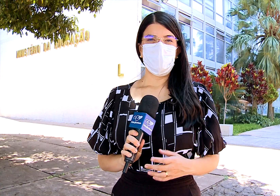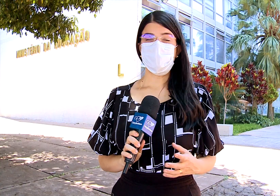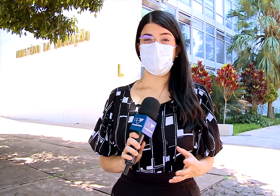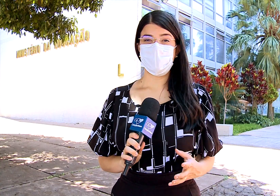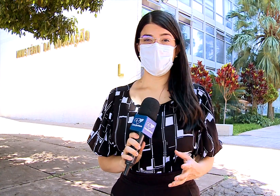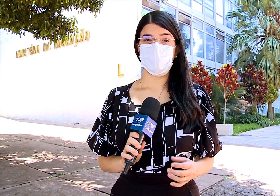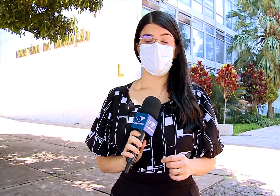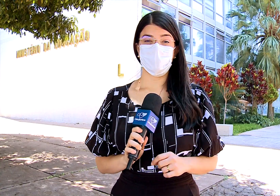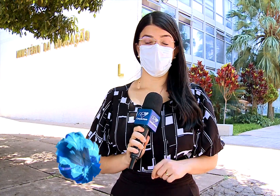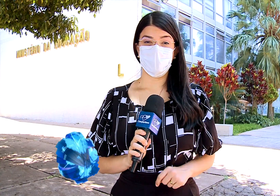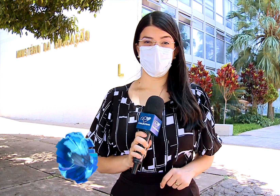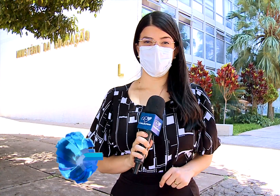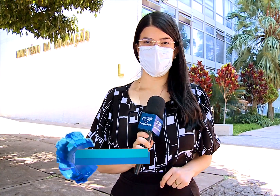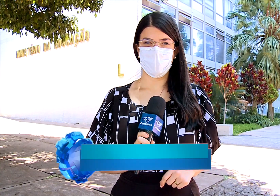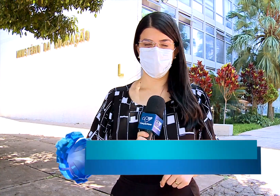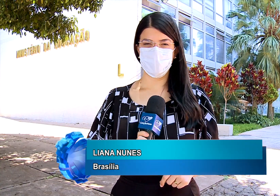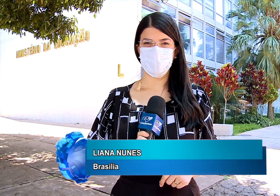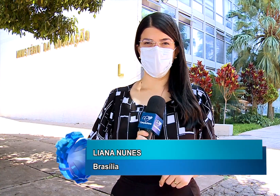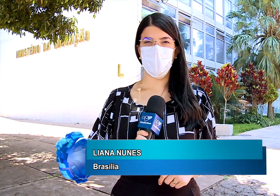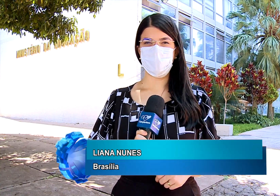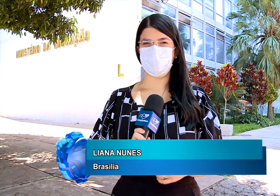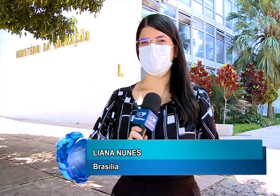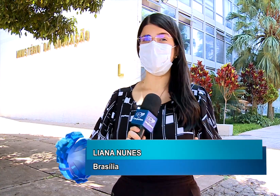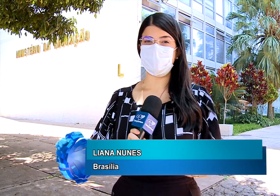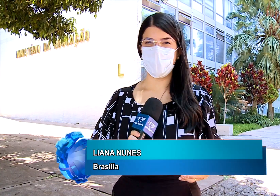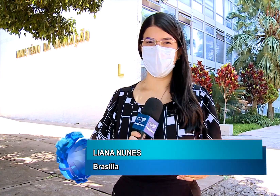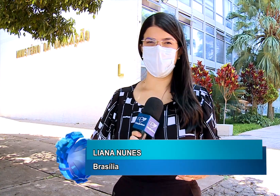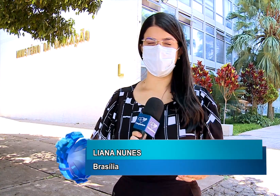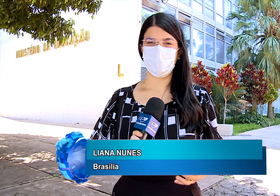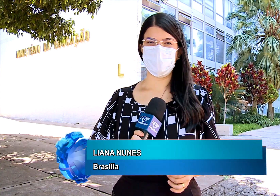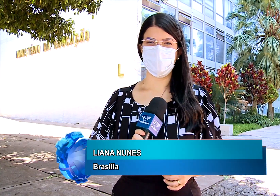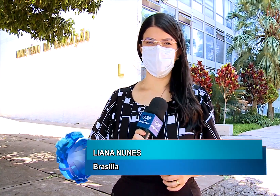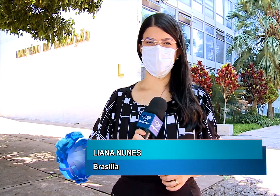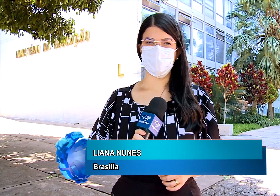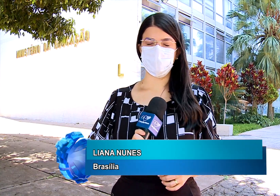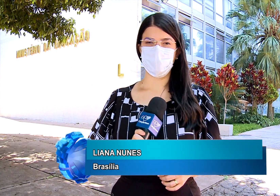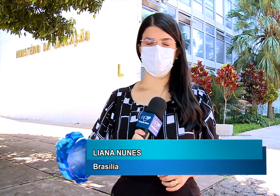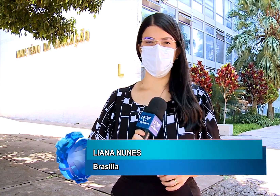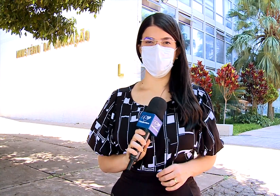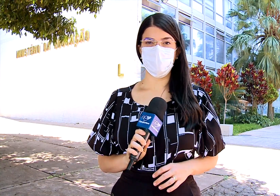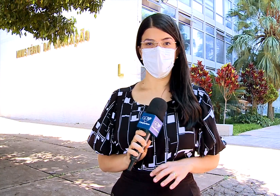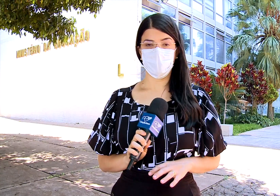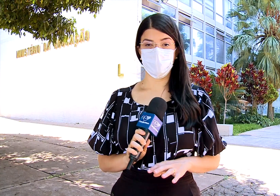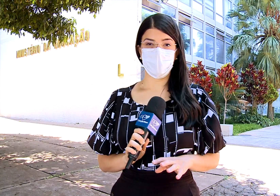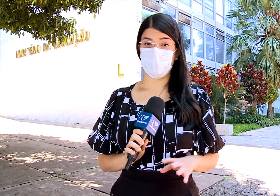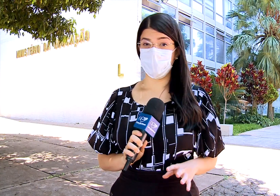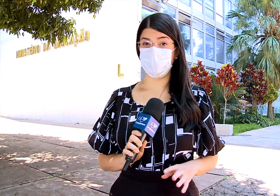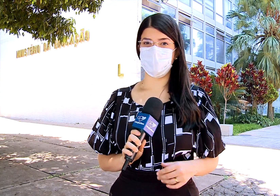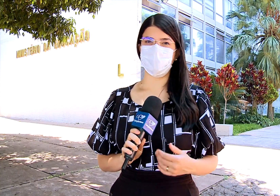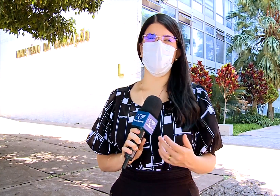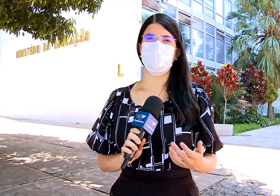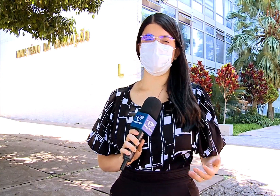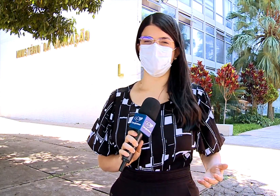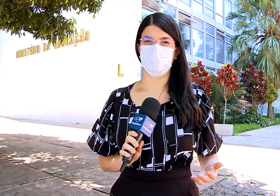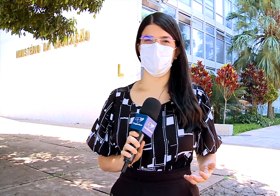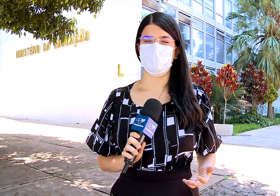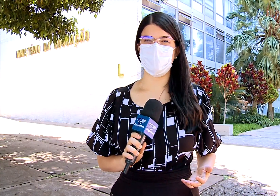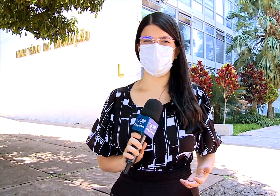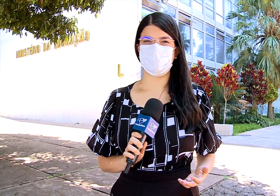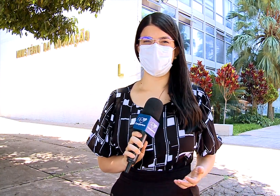O seminário teve início na tarde de hoje e segue até o dia 21 de outubro com palestras, rodas de conversas